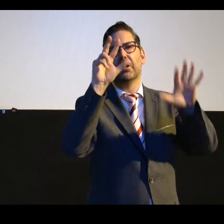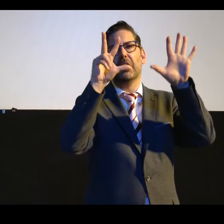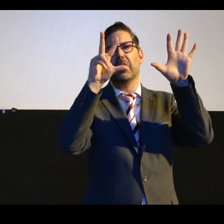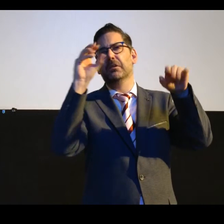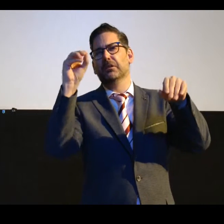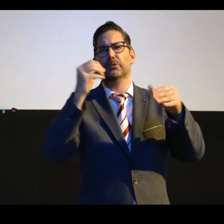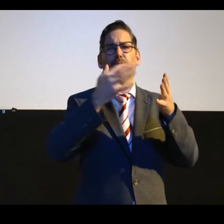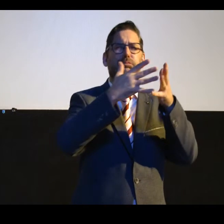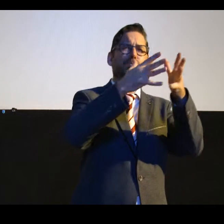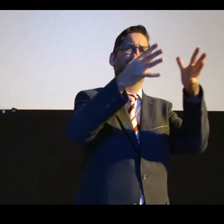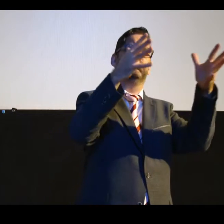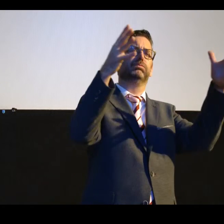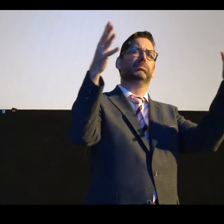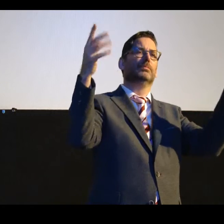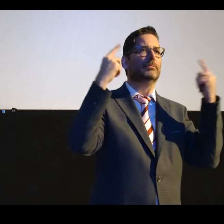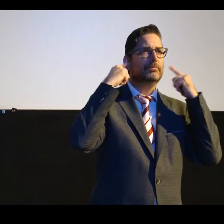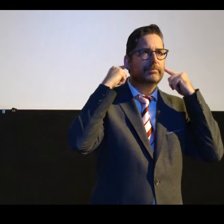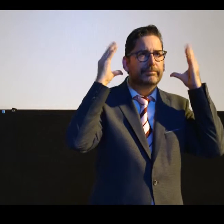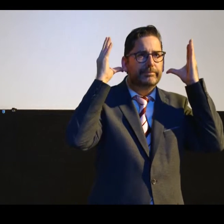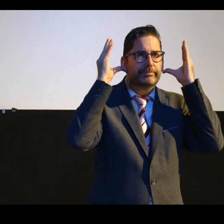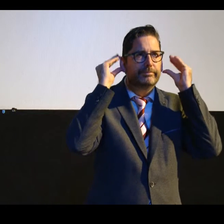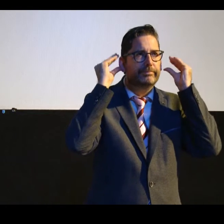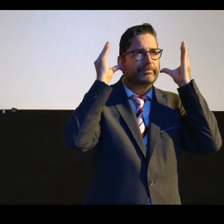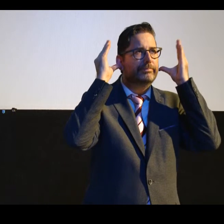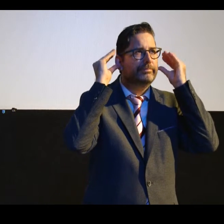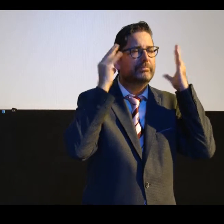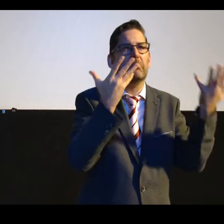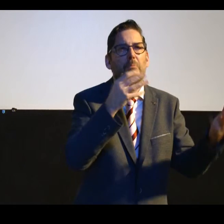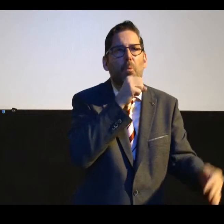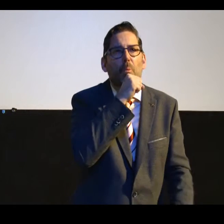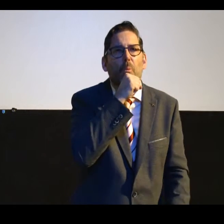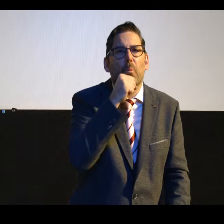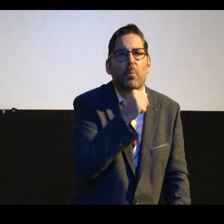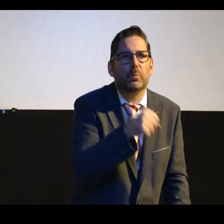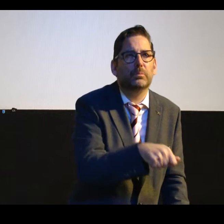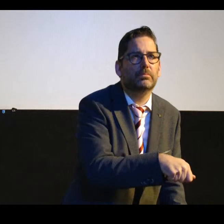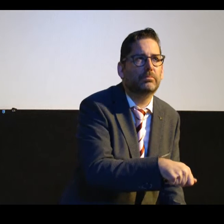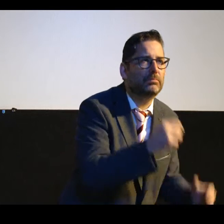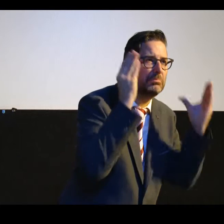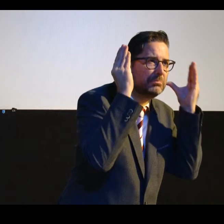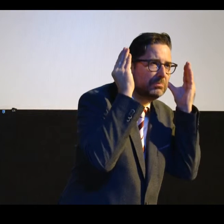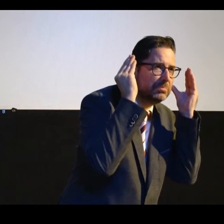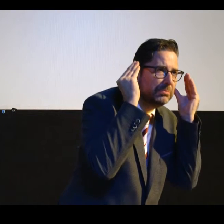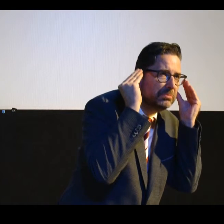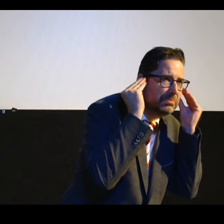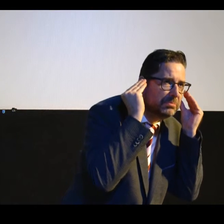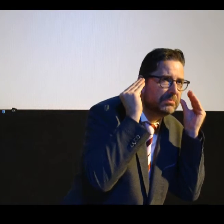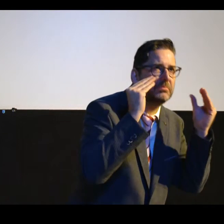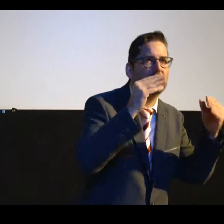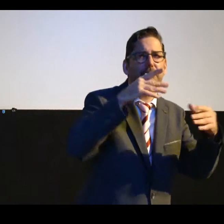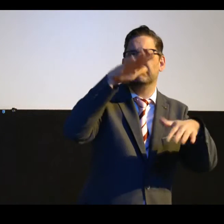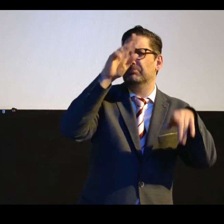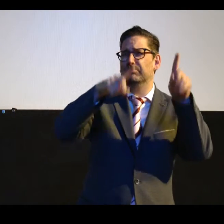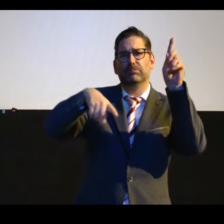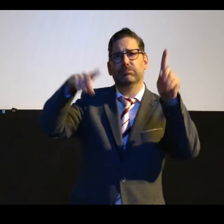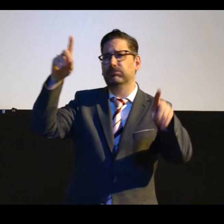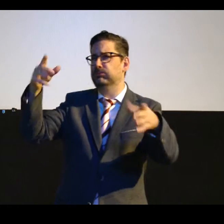estadística aproximada de la Unión Europea. Entre 60 y 80 millones de personas con discapacidad auditiva, entre las